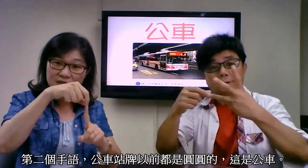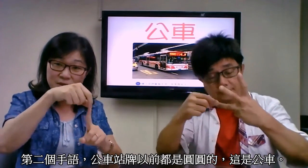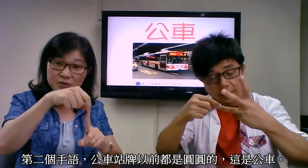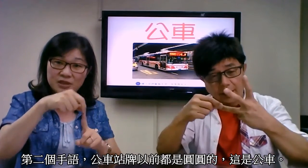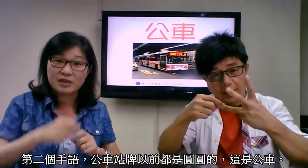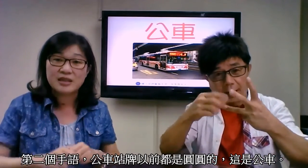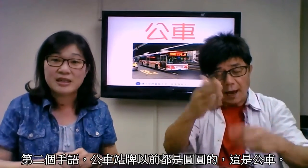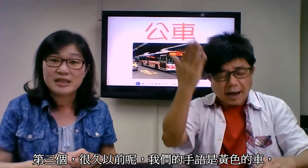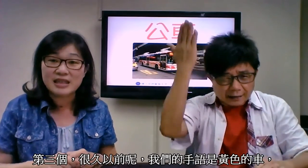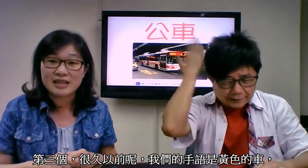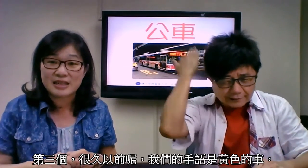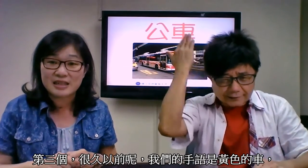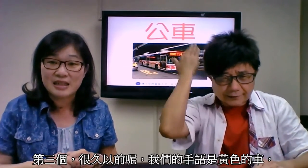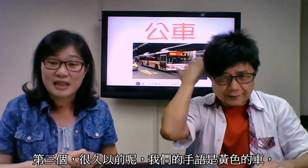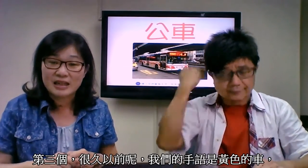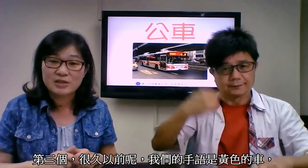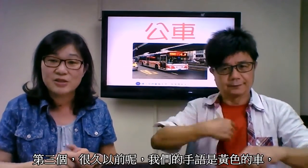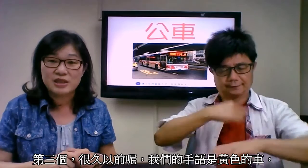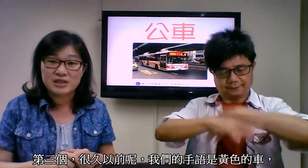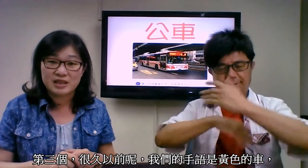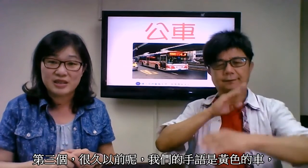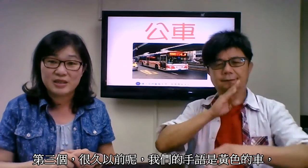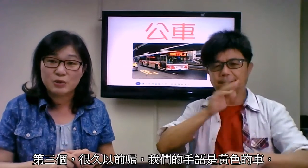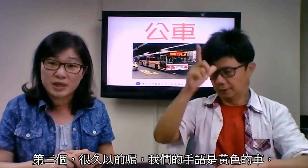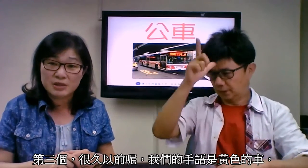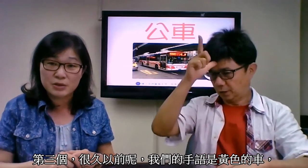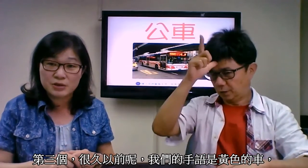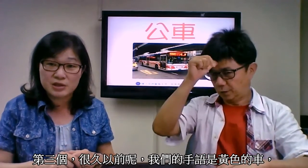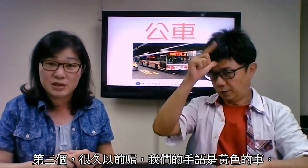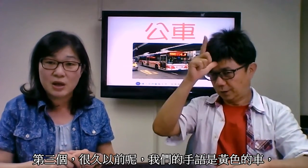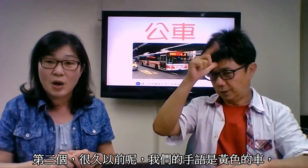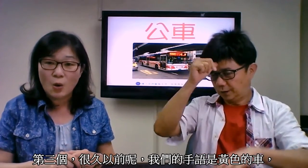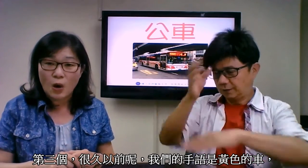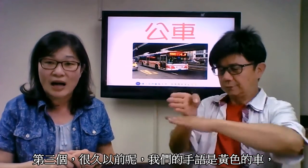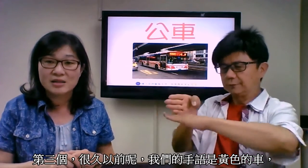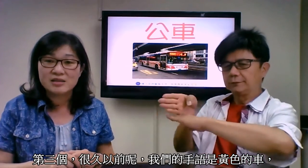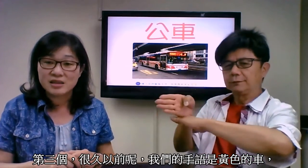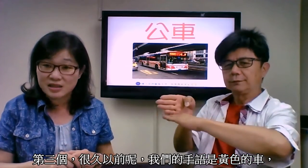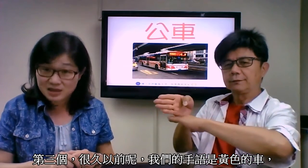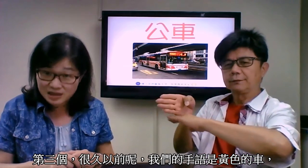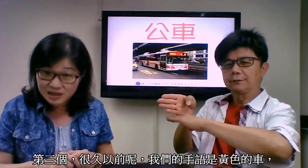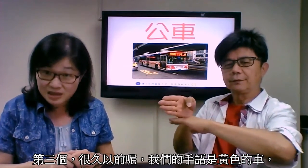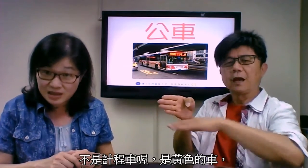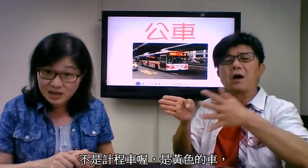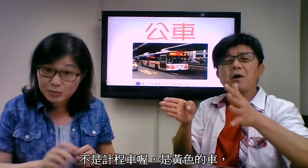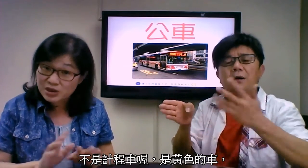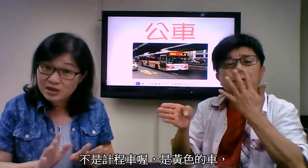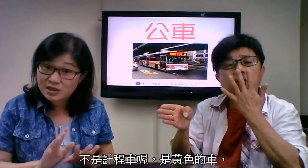公车。第三个，很久以前呢，我们的手语是黄色的车，不是计程车